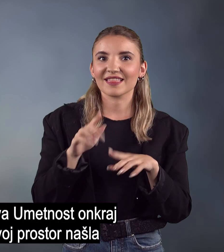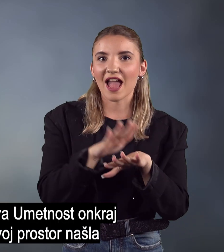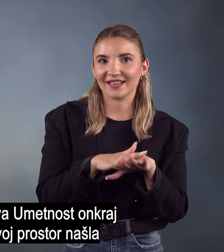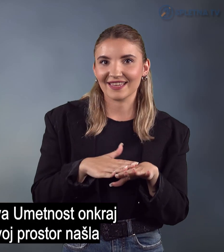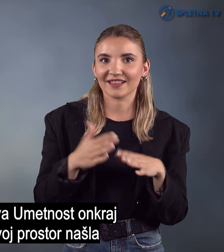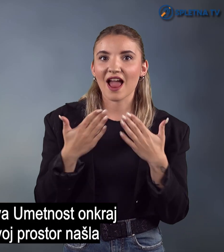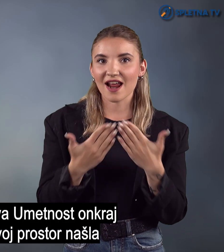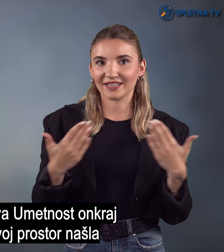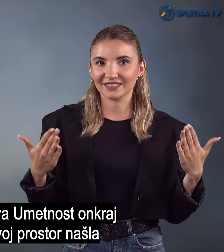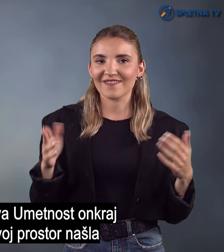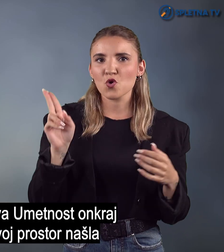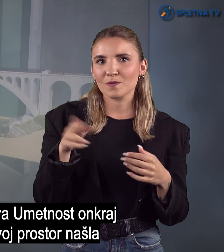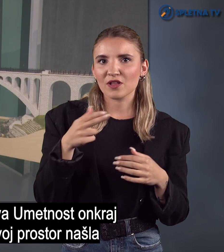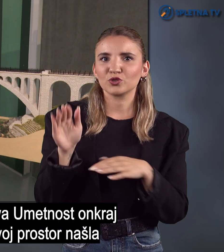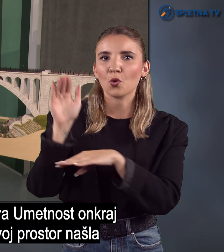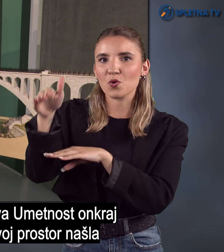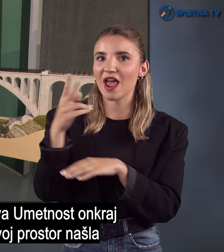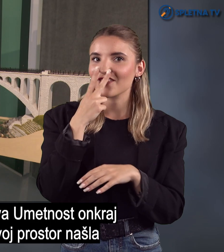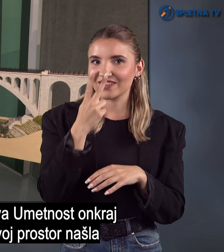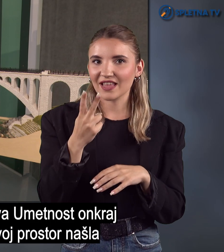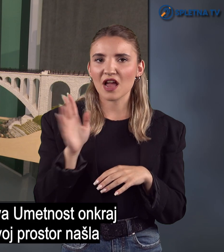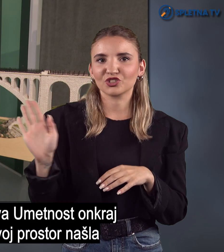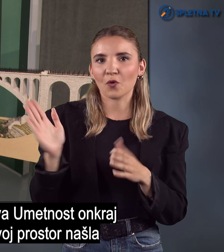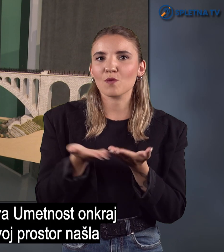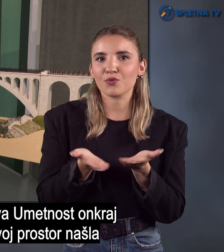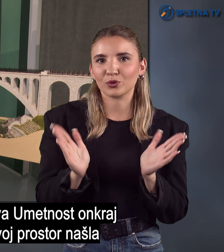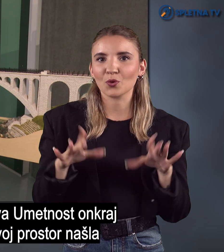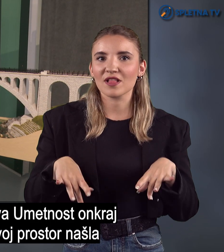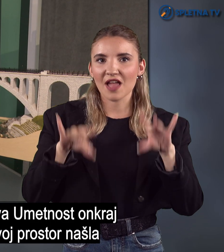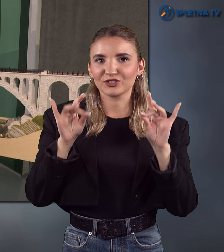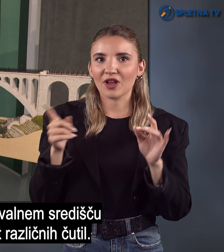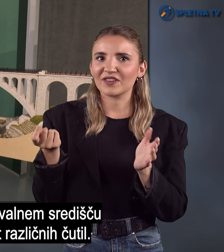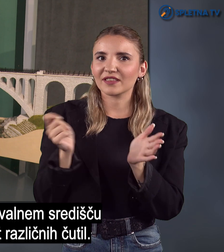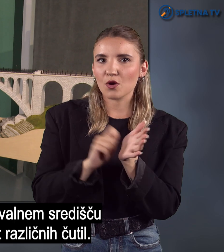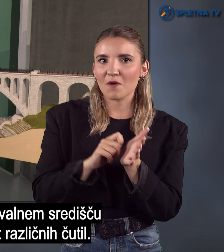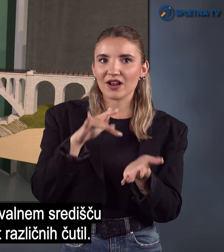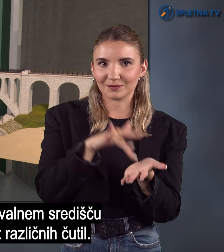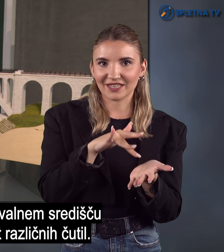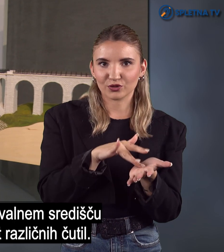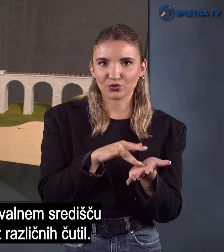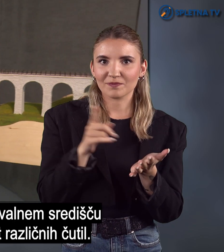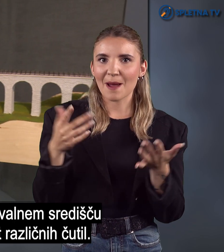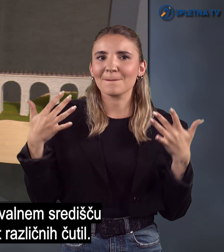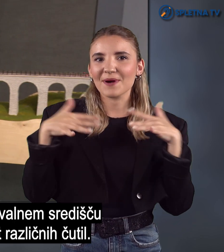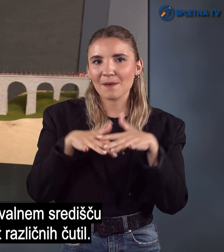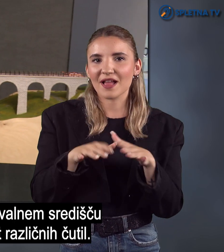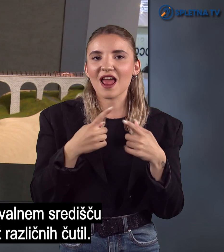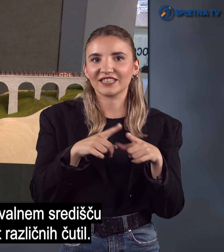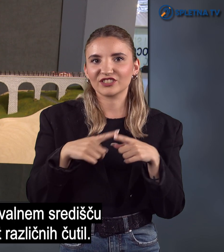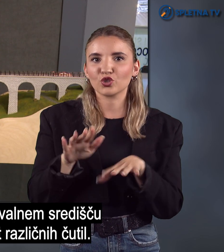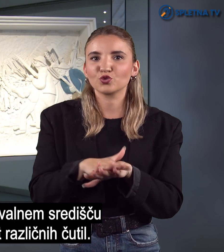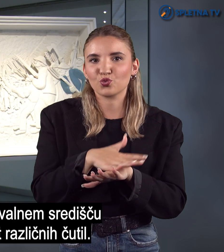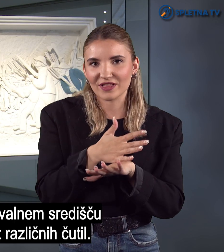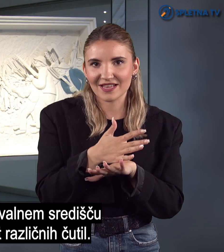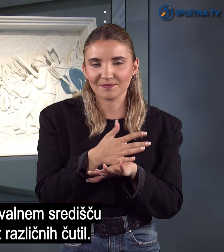Taktilna razstava Umetnost onkraj vidnega je svoj prostor našla kar v nakupovalnem središču in je preplet različnih